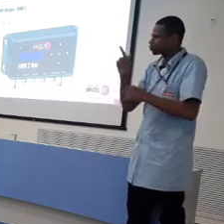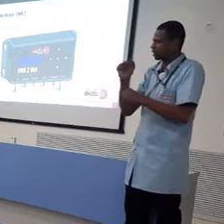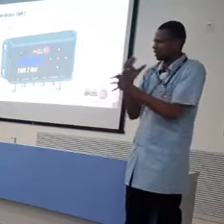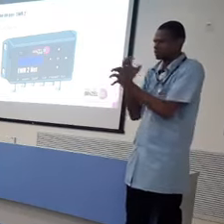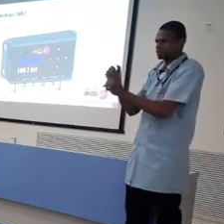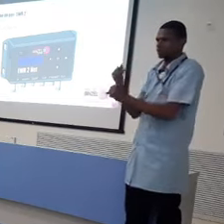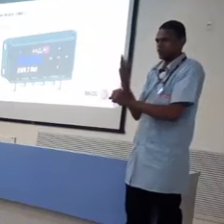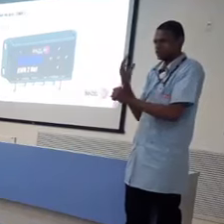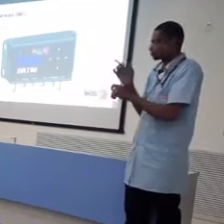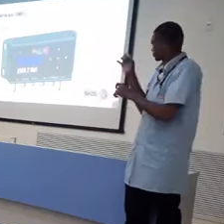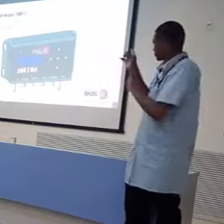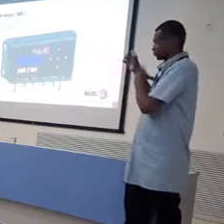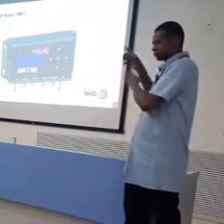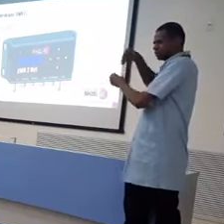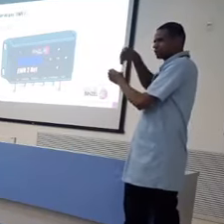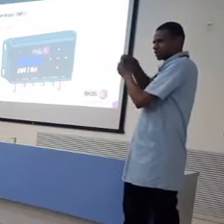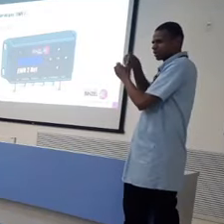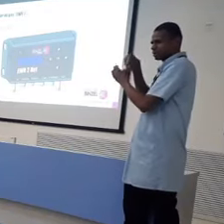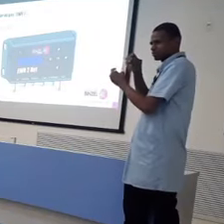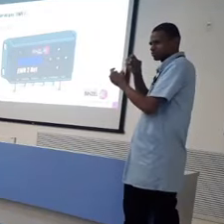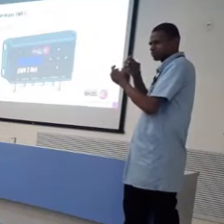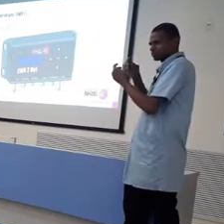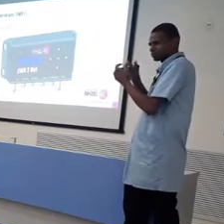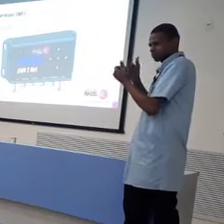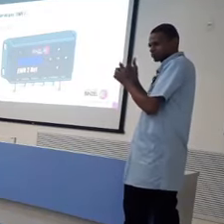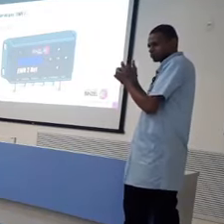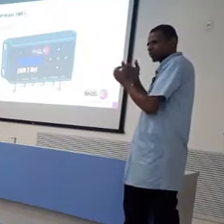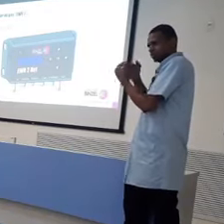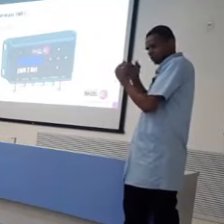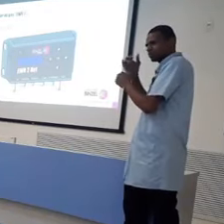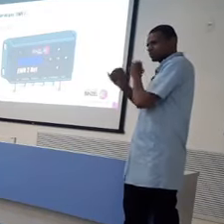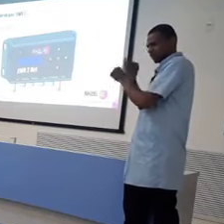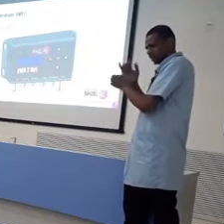é aliado aí já com a indústria 4.0.